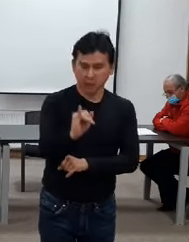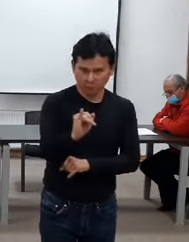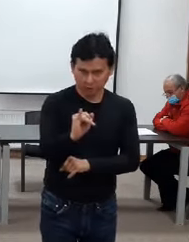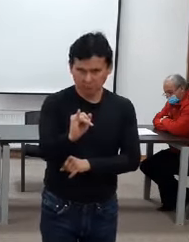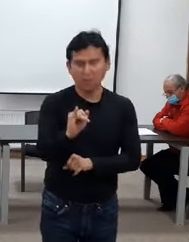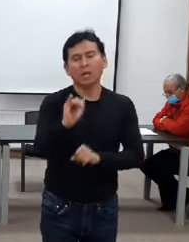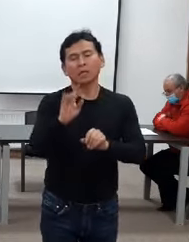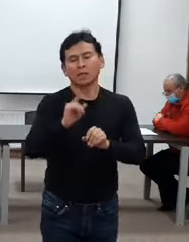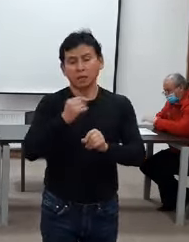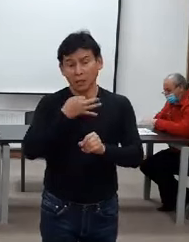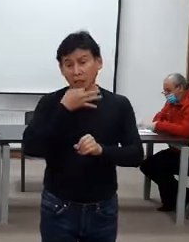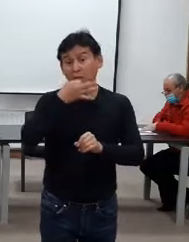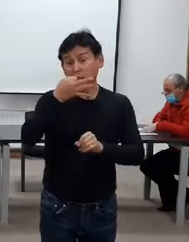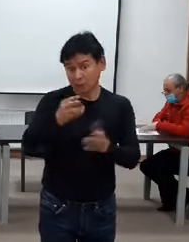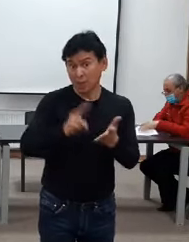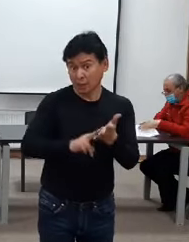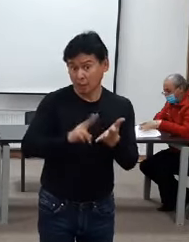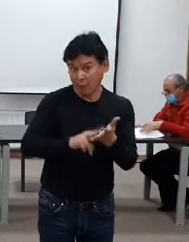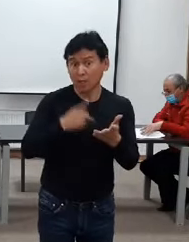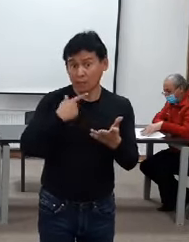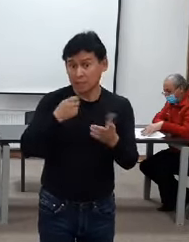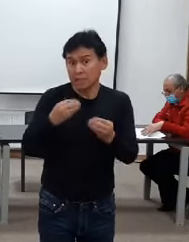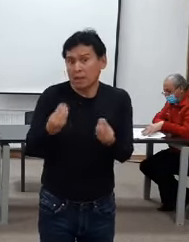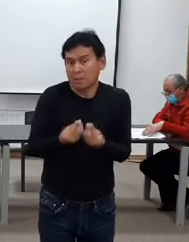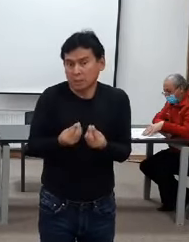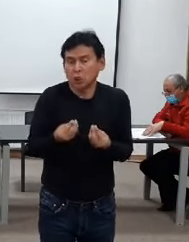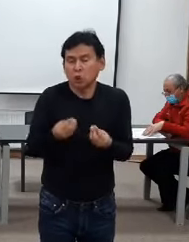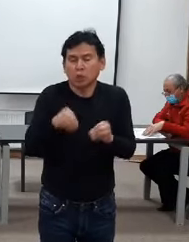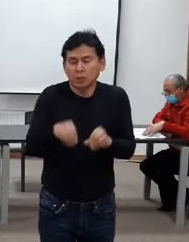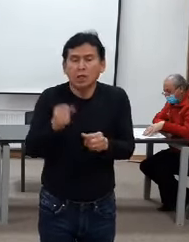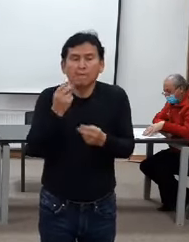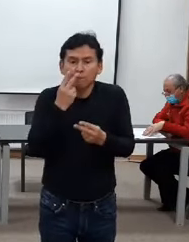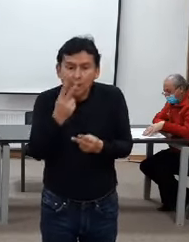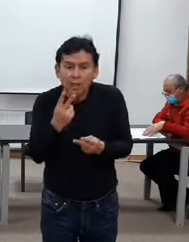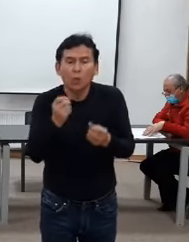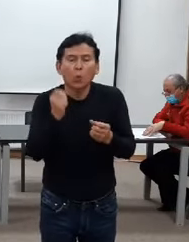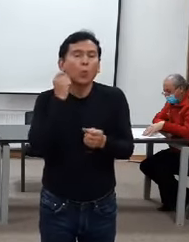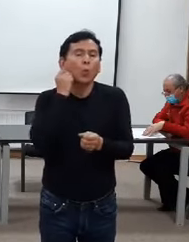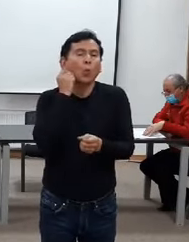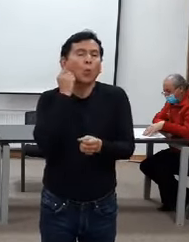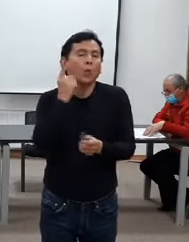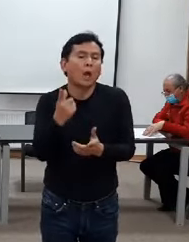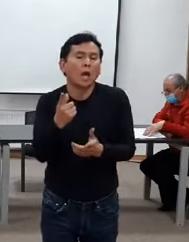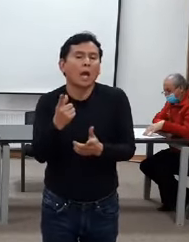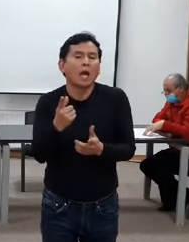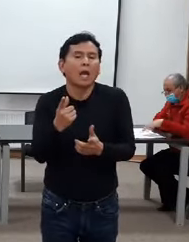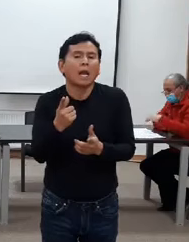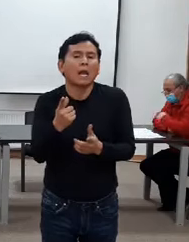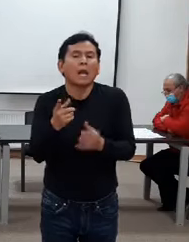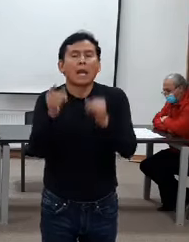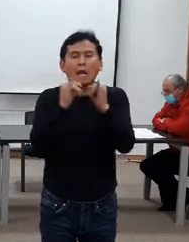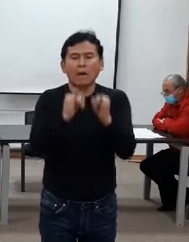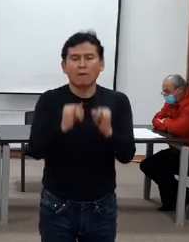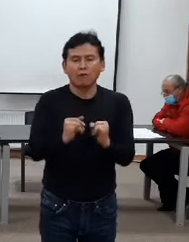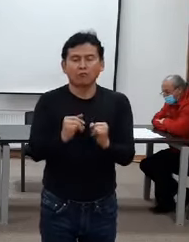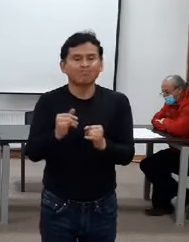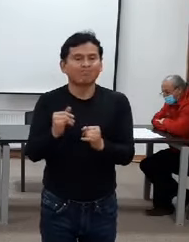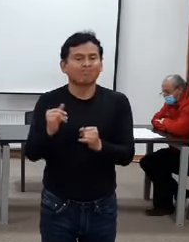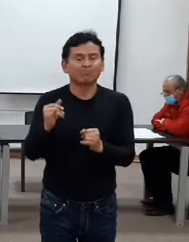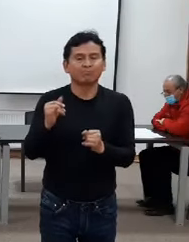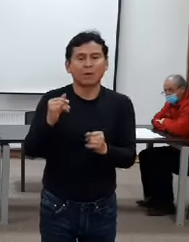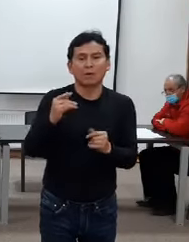de comunicar la realidad de lo que está pasando acá, hacer ver cuáles son nuestras condiciones desfavorables en